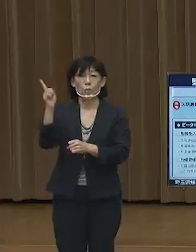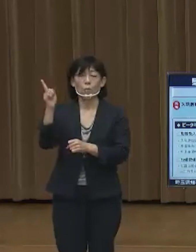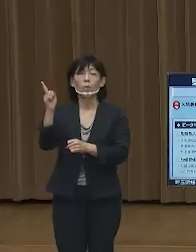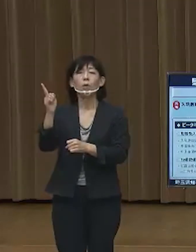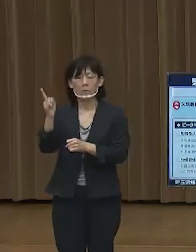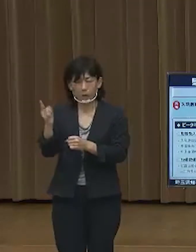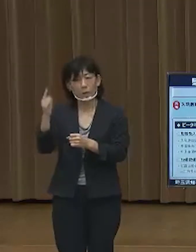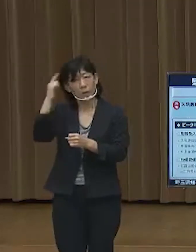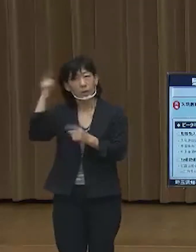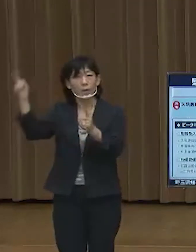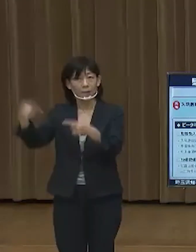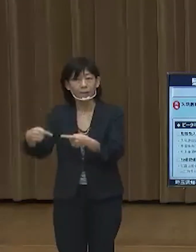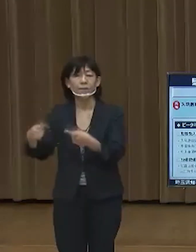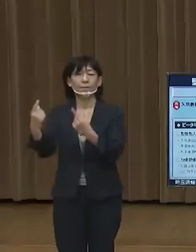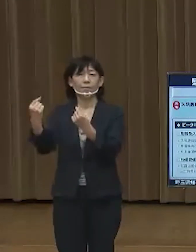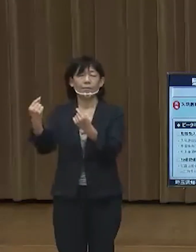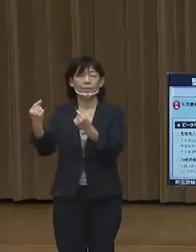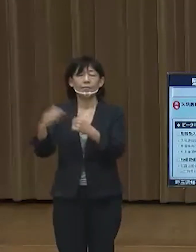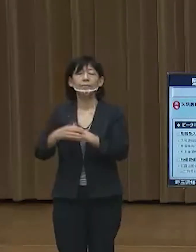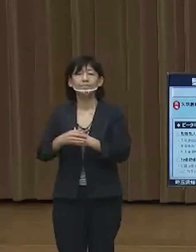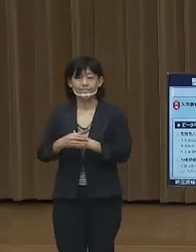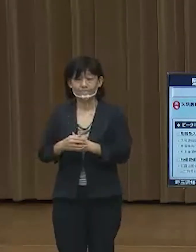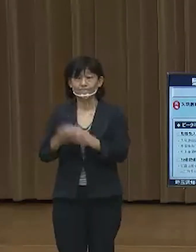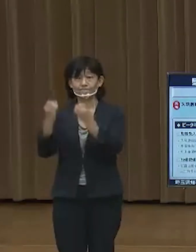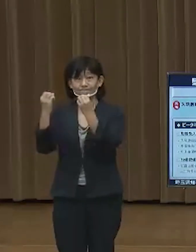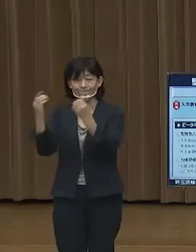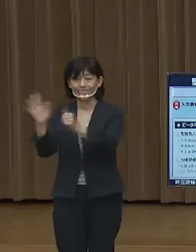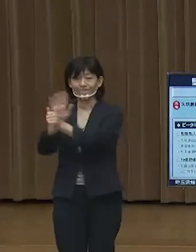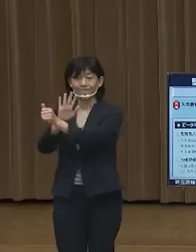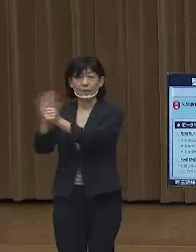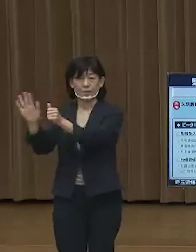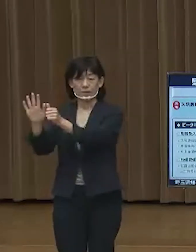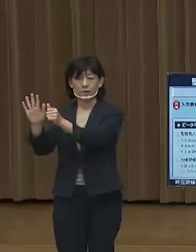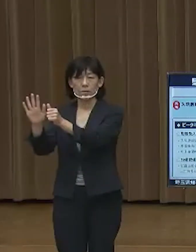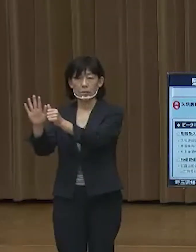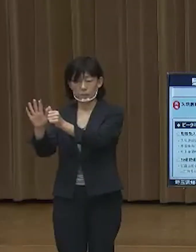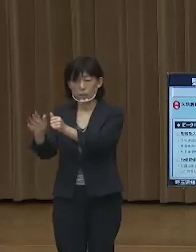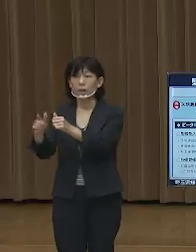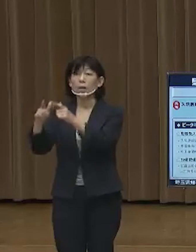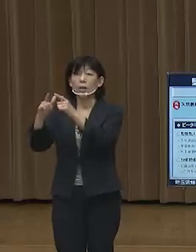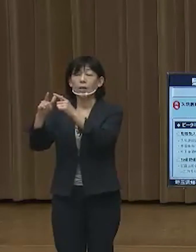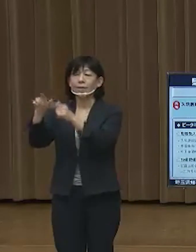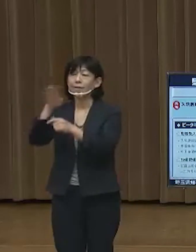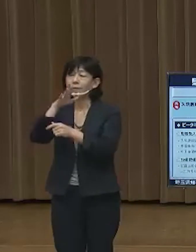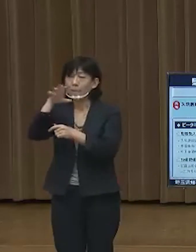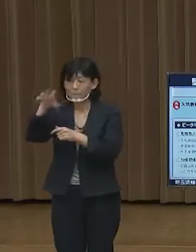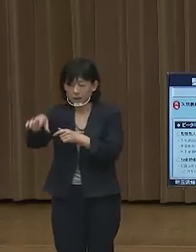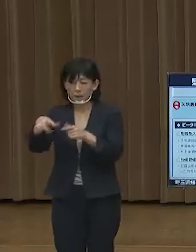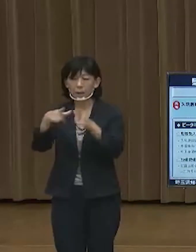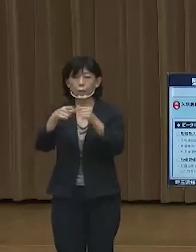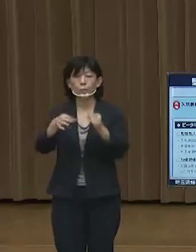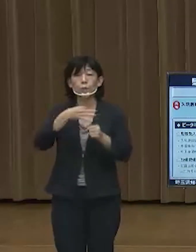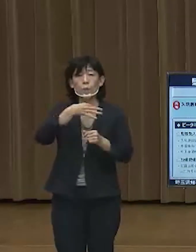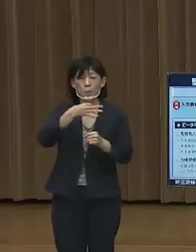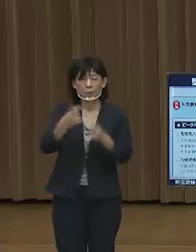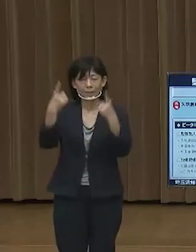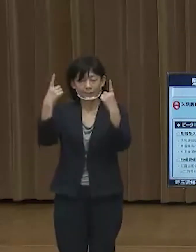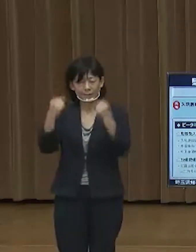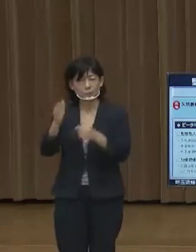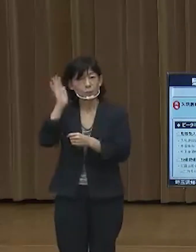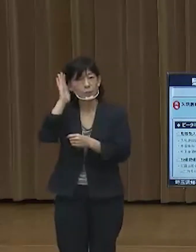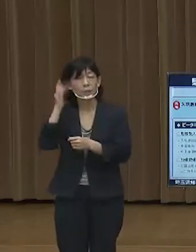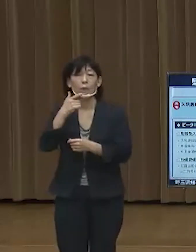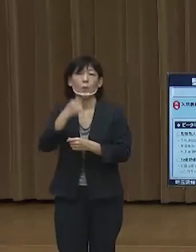はその通りだと思っていまして、新内閣には地方現場国民の声、これをきちんと耳を傾けていただい